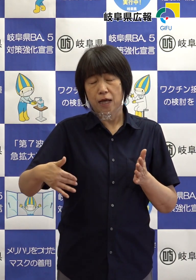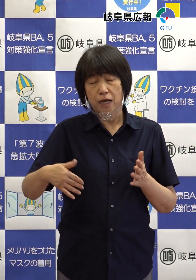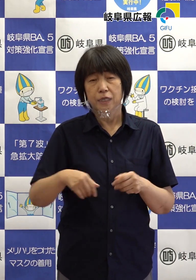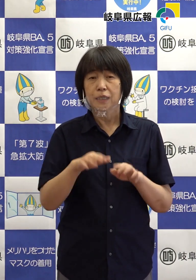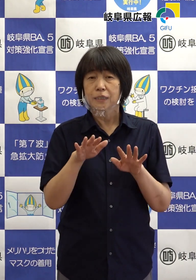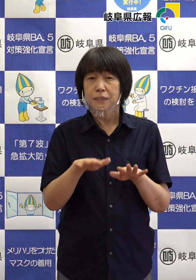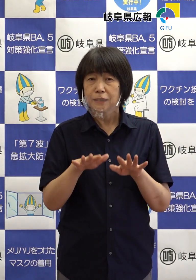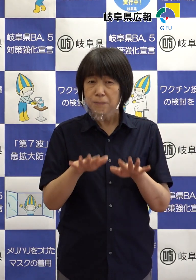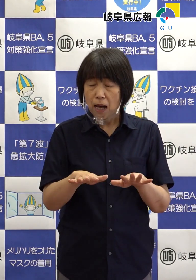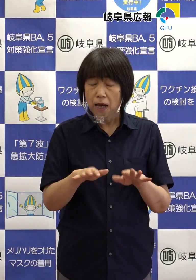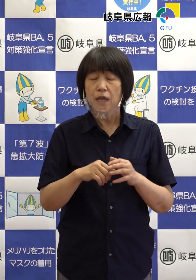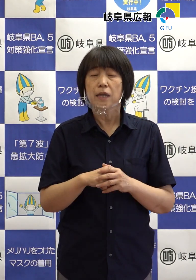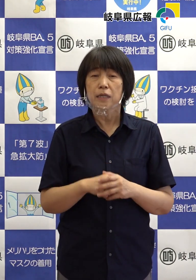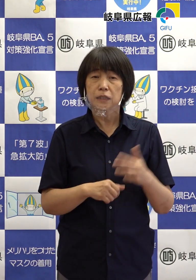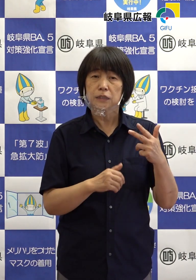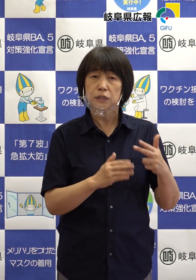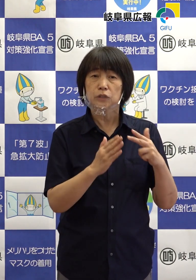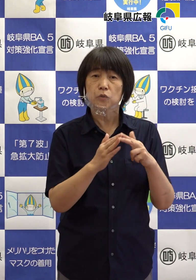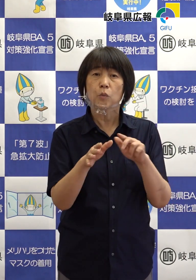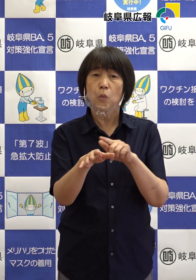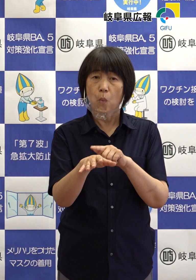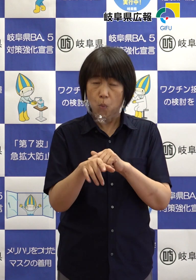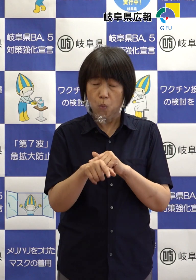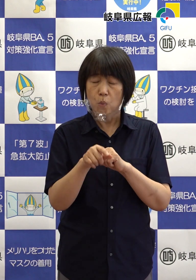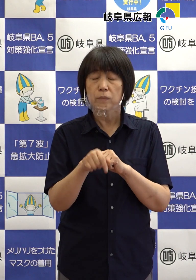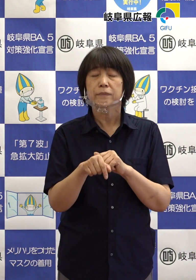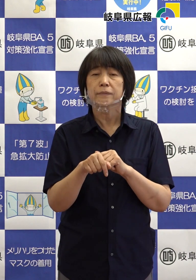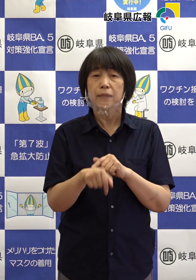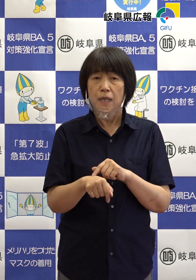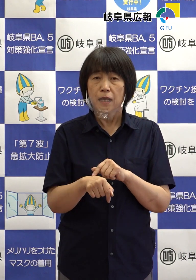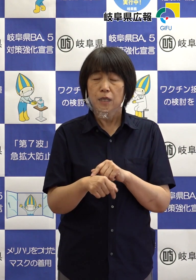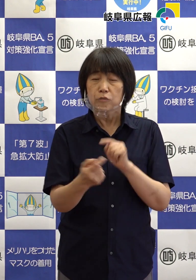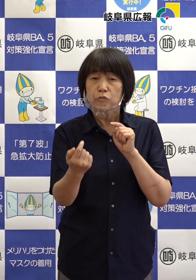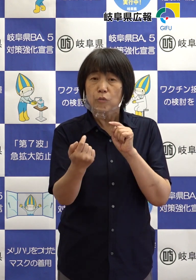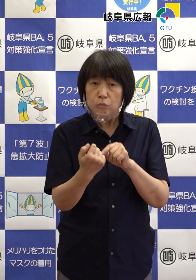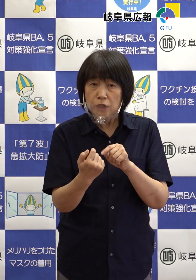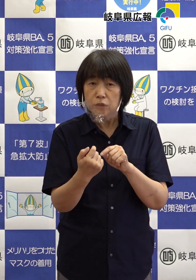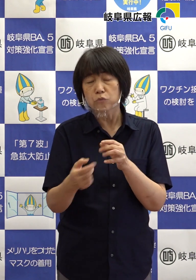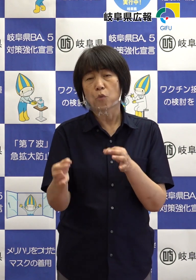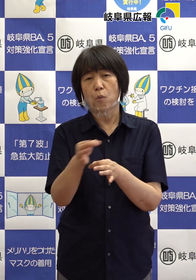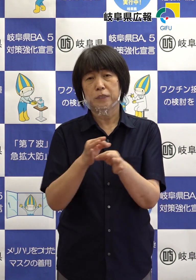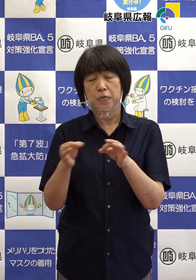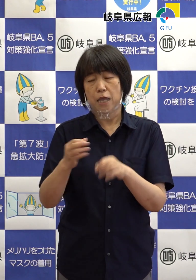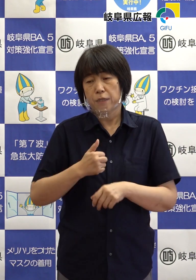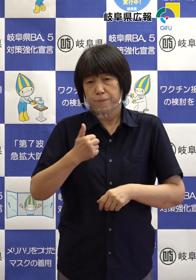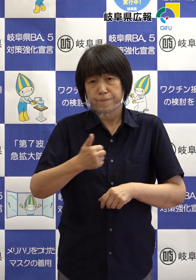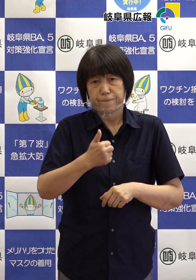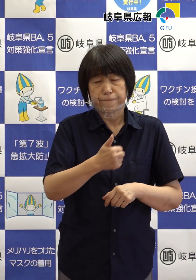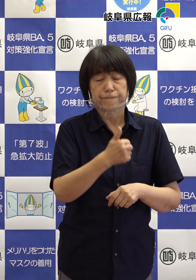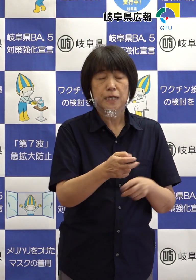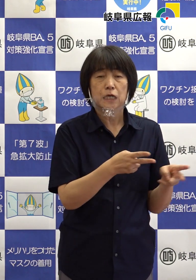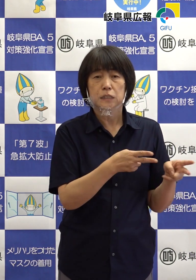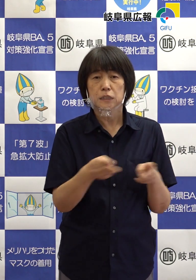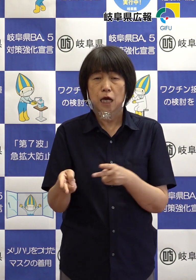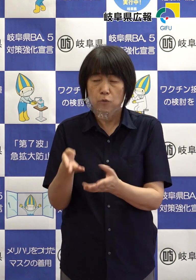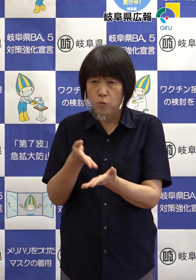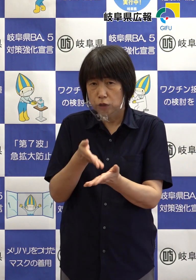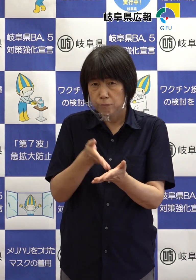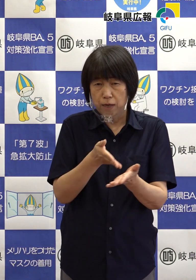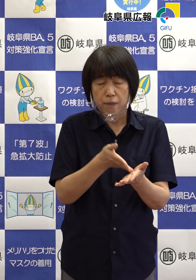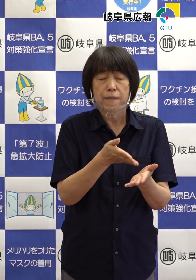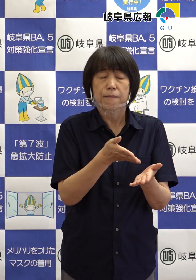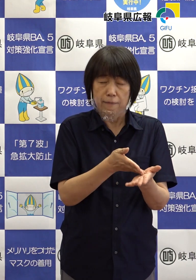市町村にですね直接市町村はあの飲食店を回ってですね制度の説明をしですね積極的